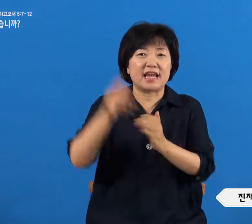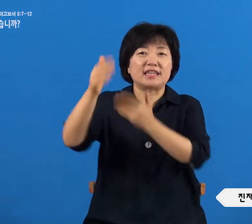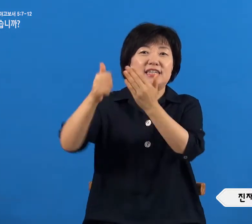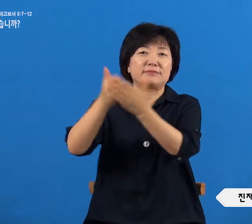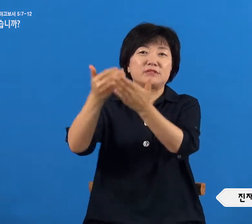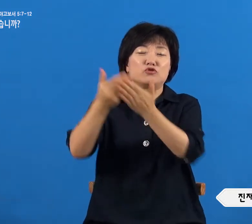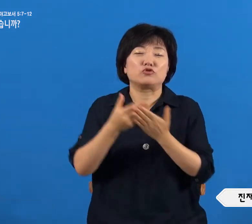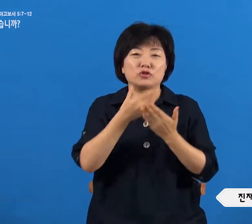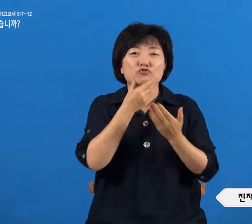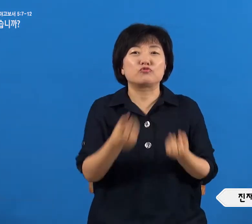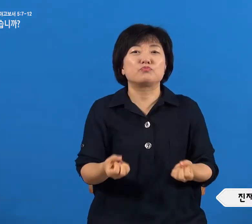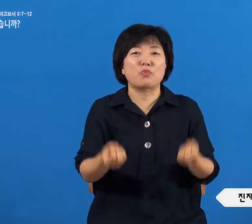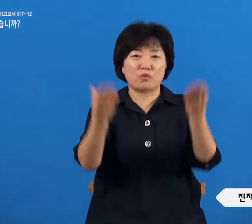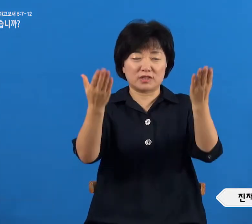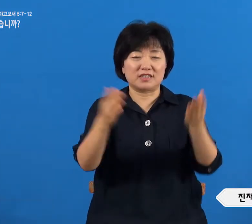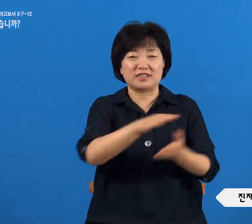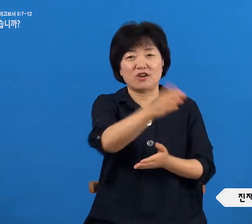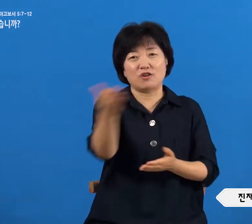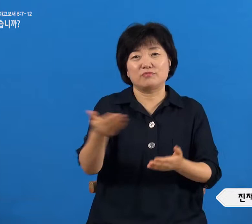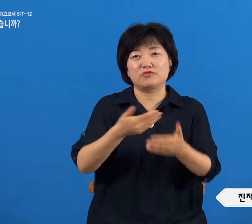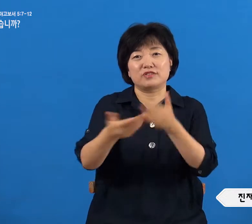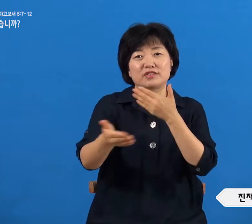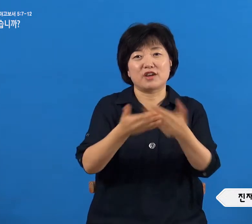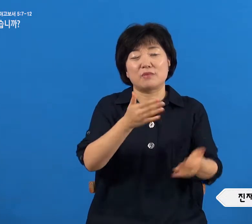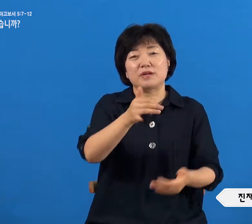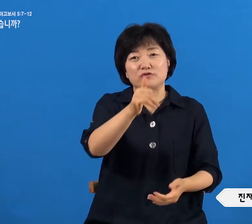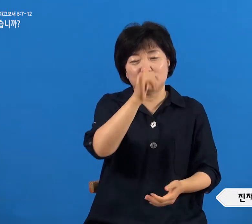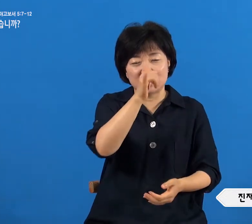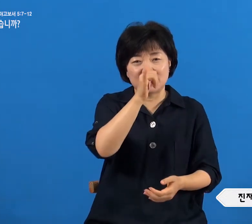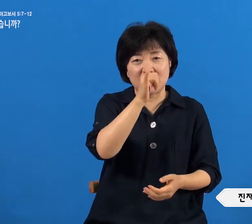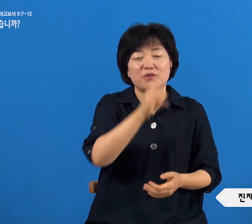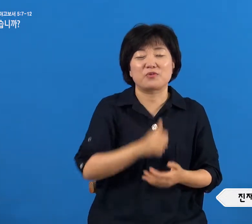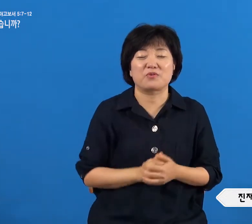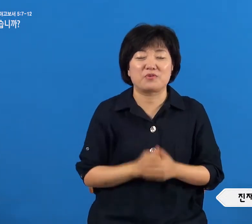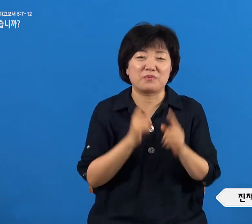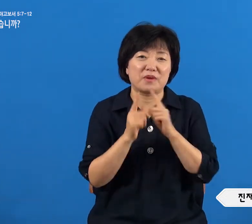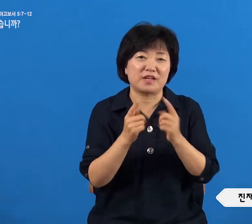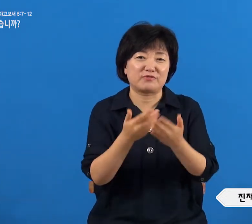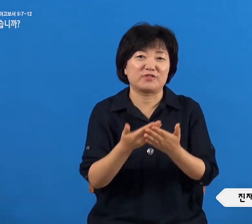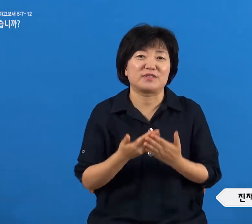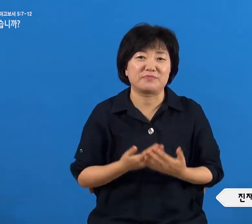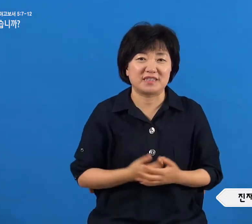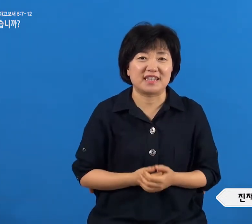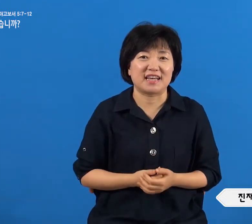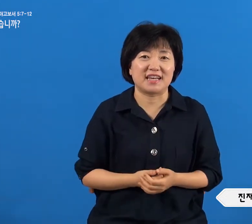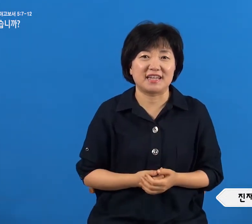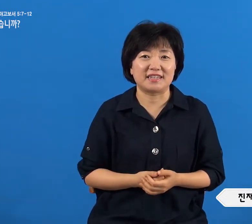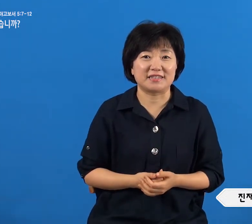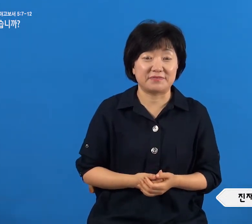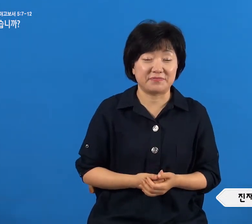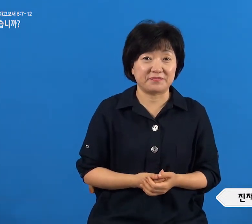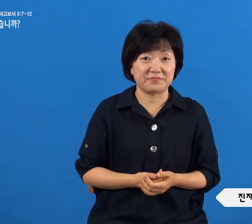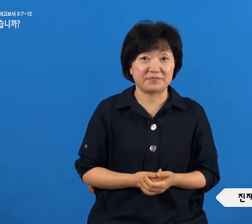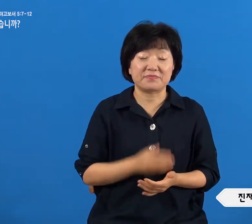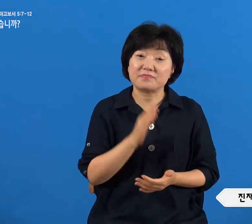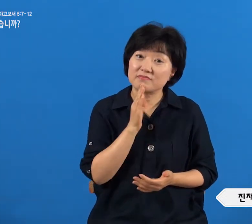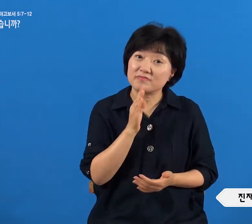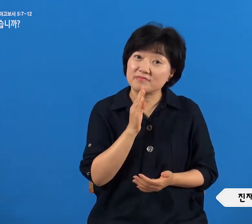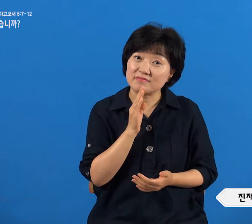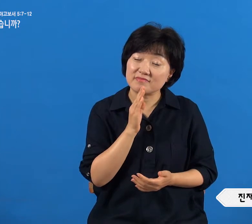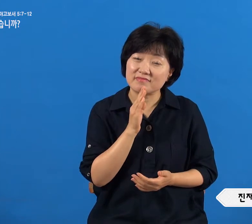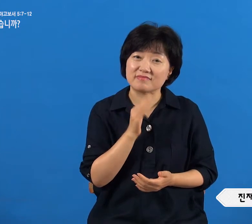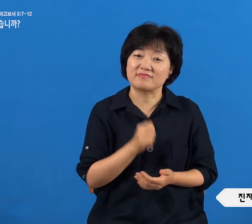주시는 축복을 우리는 체험할 수 있다고 성경은 말씀하고 있습니다.